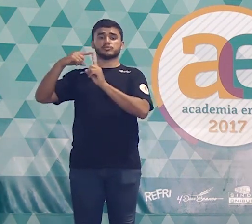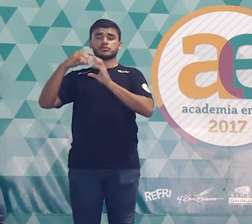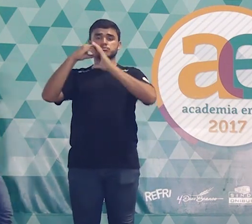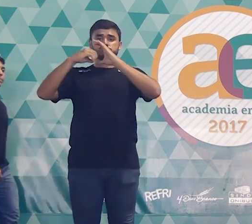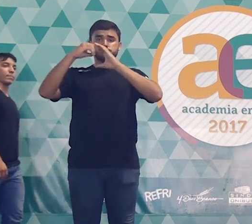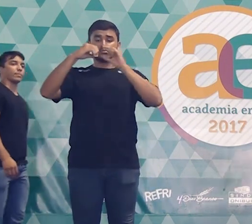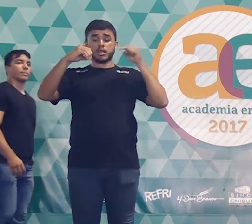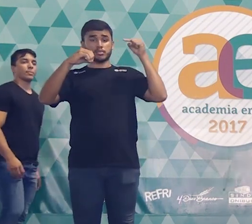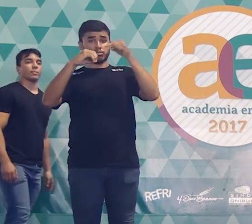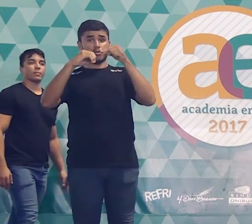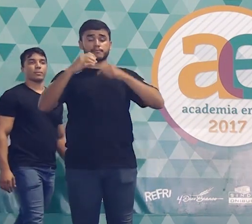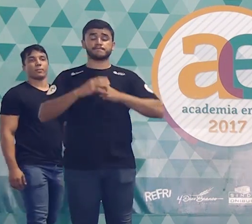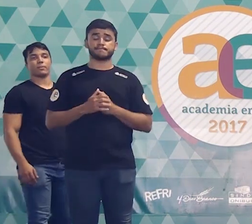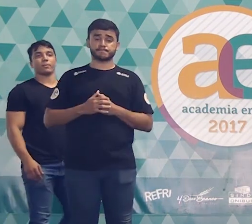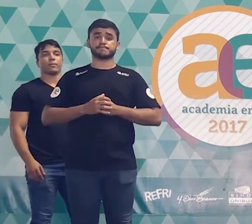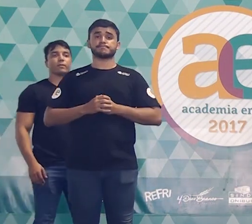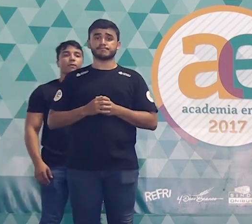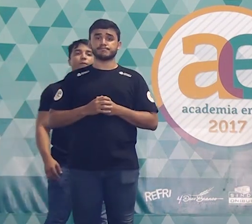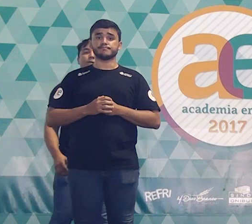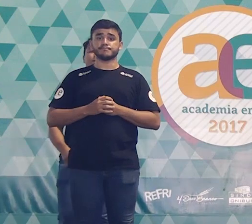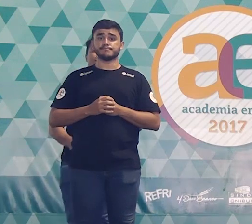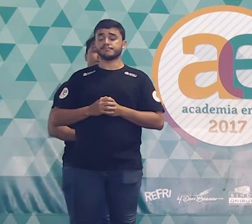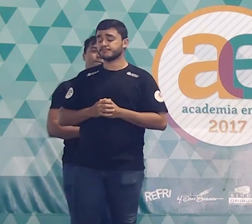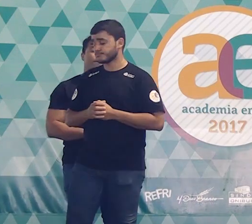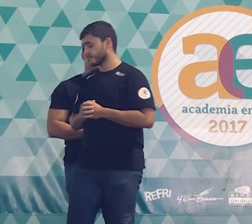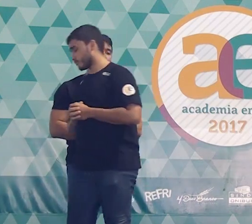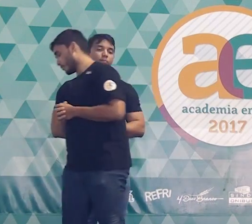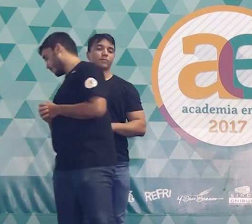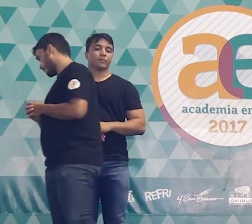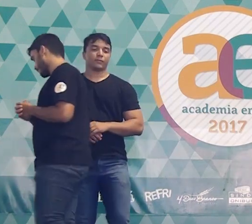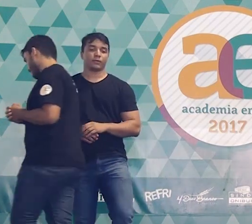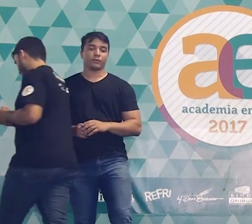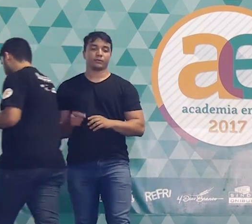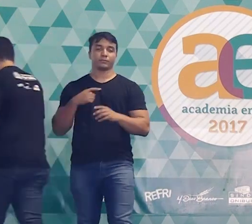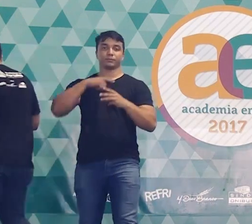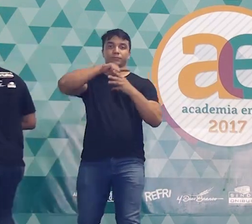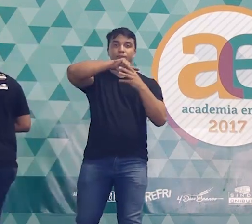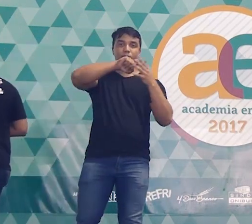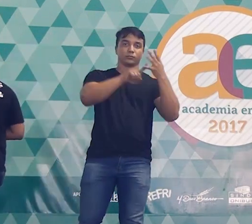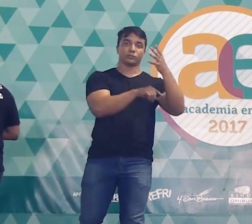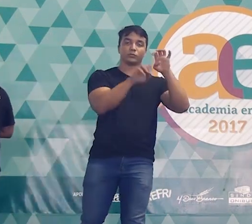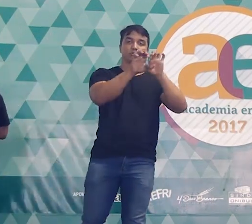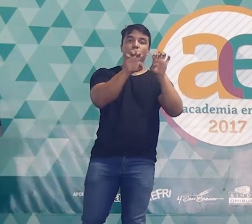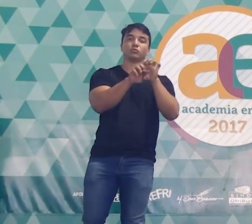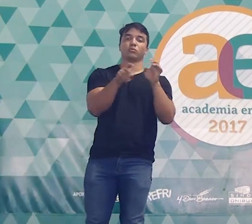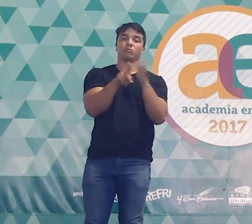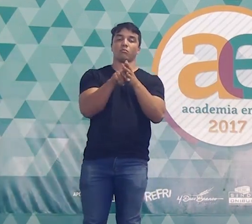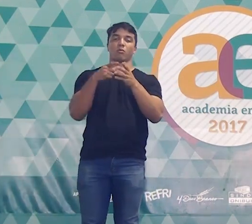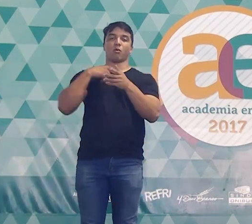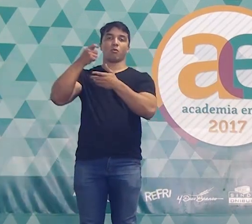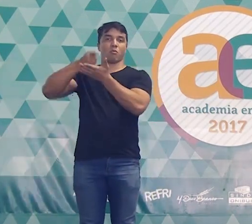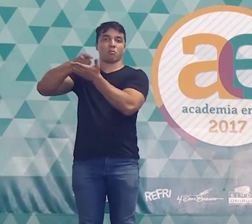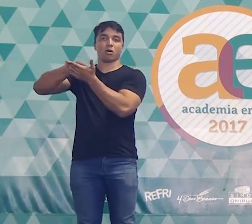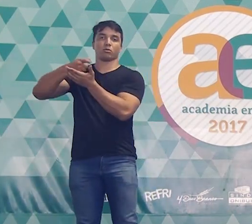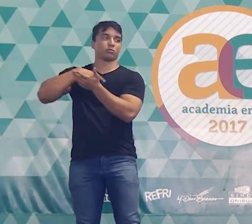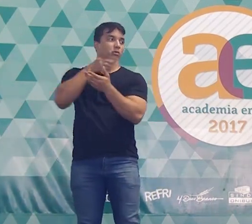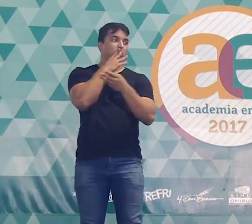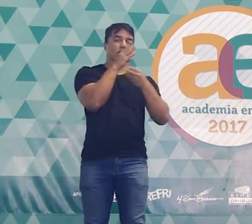são as estruturas obrigatórias. Quais são as estruturas obrigatórias? membrana